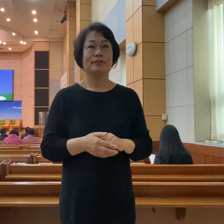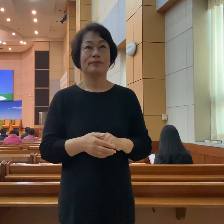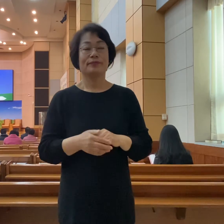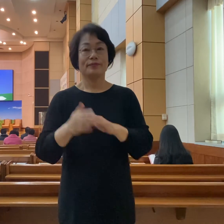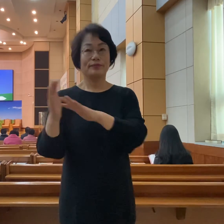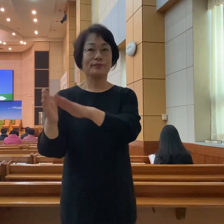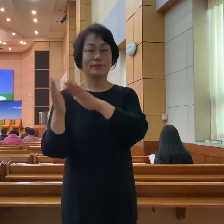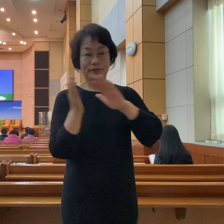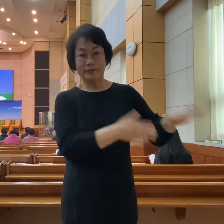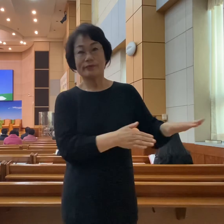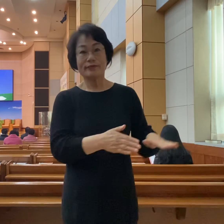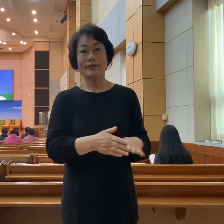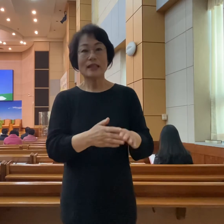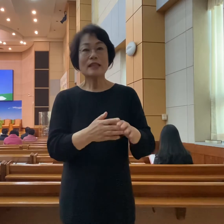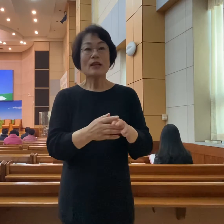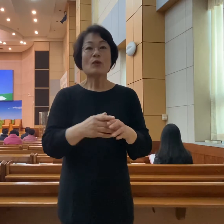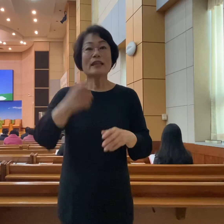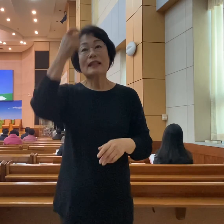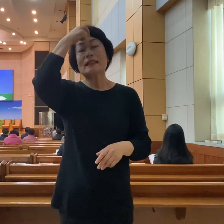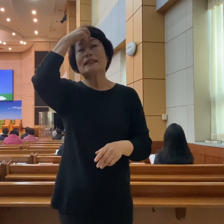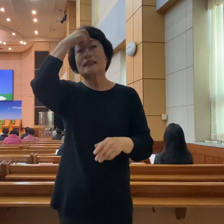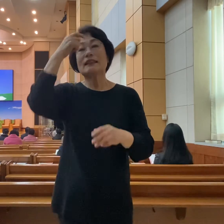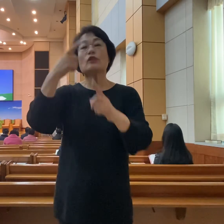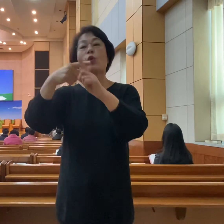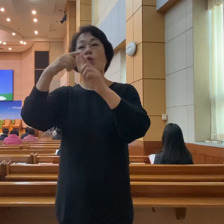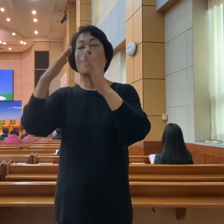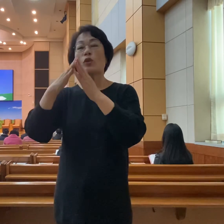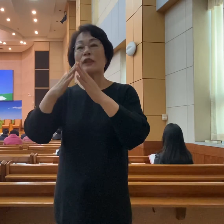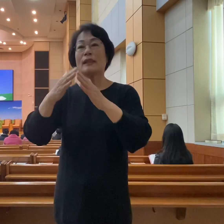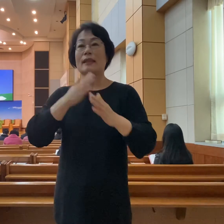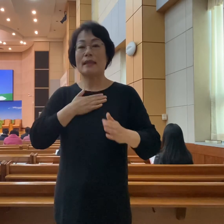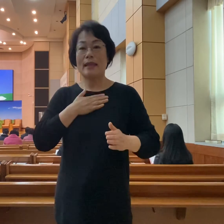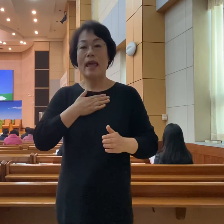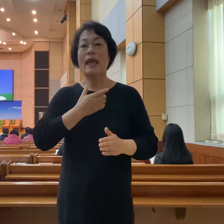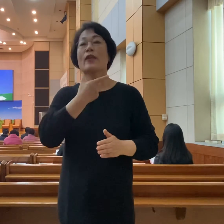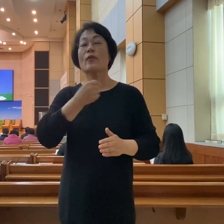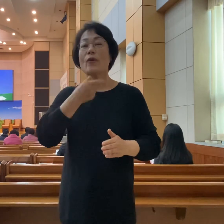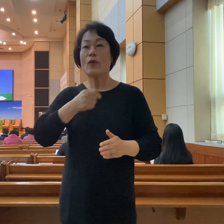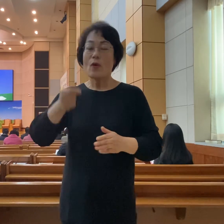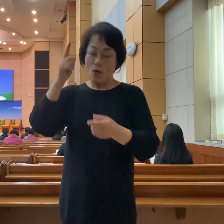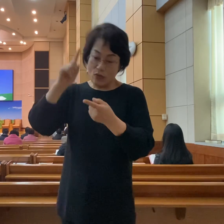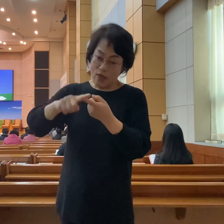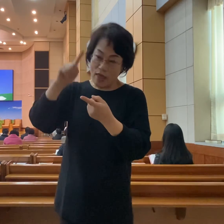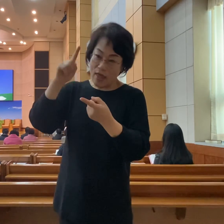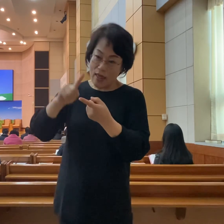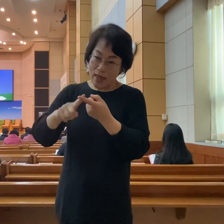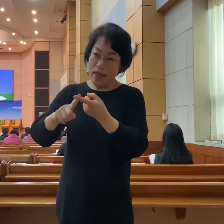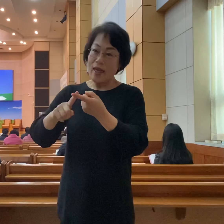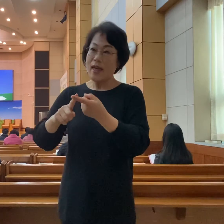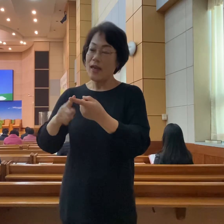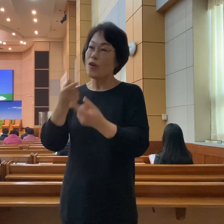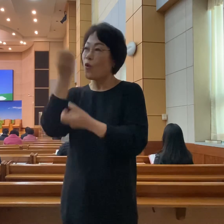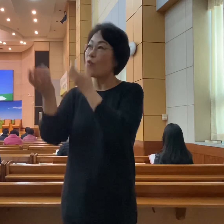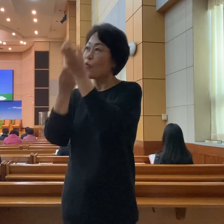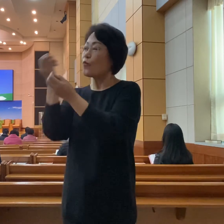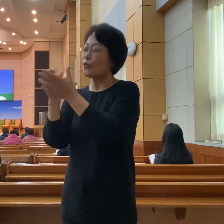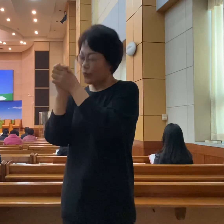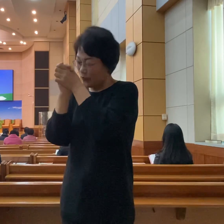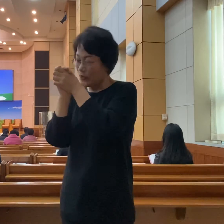기도예요. 기독교는 자기 소원 아뢰는 것이 아니라 하나님의 소원을 아뢰는 것이 기도예요.